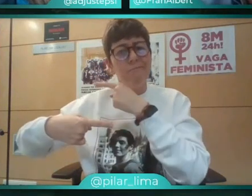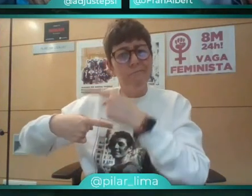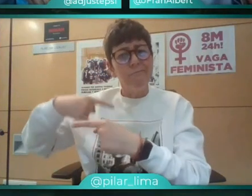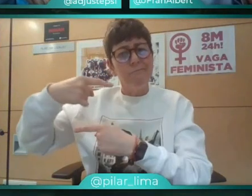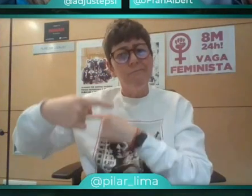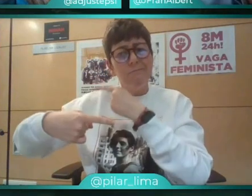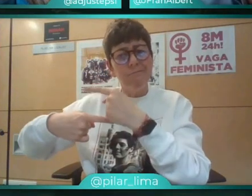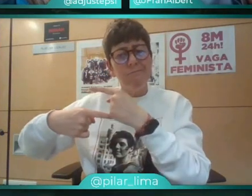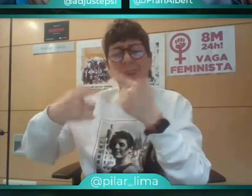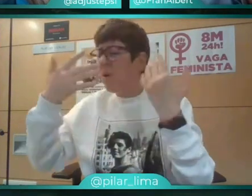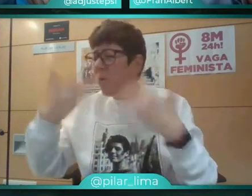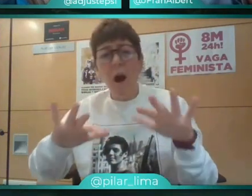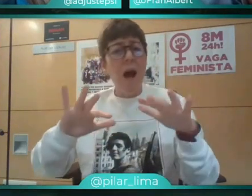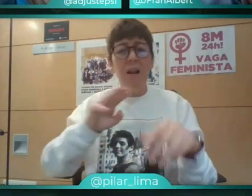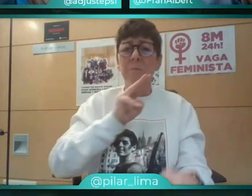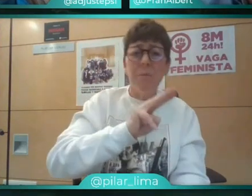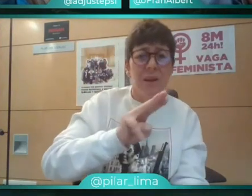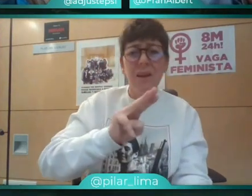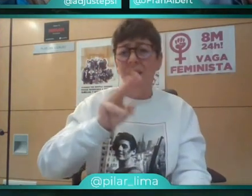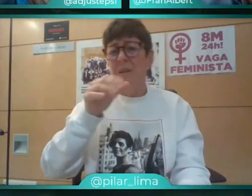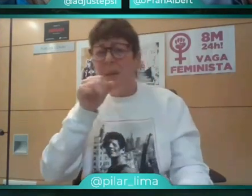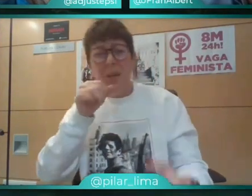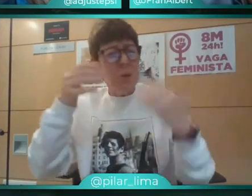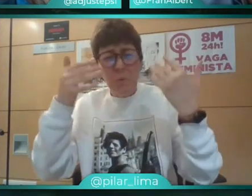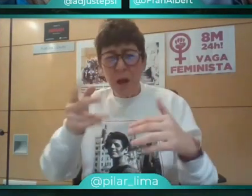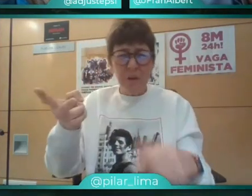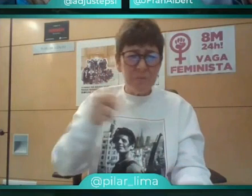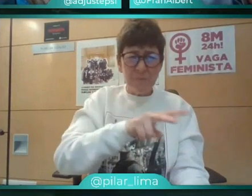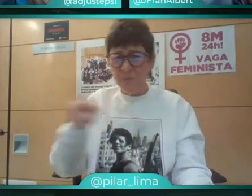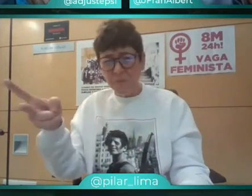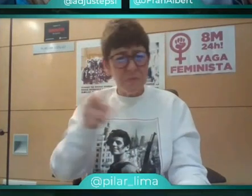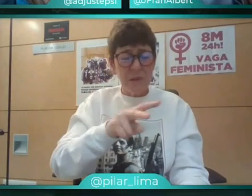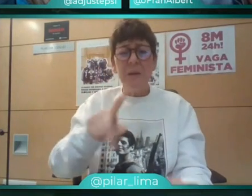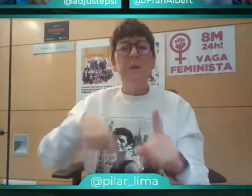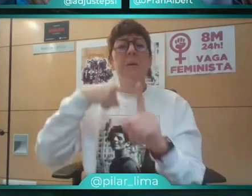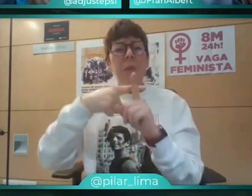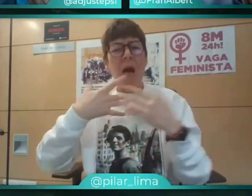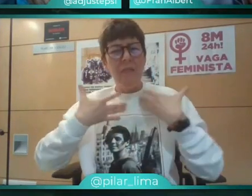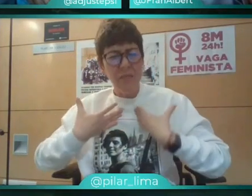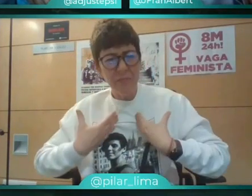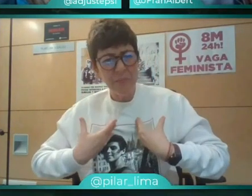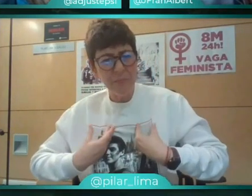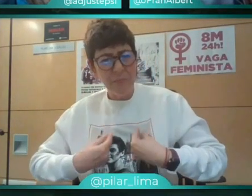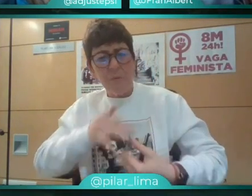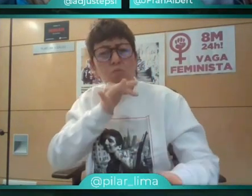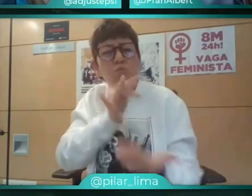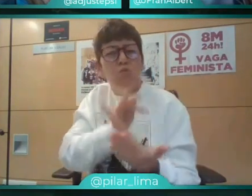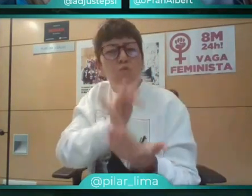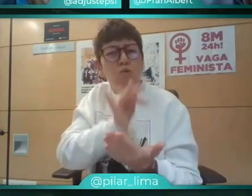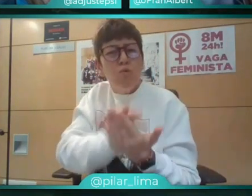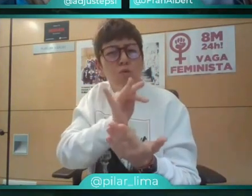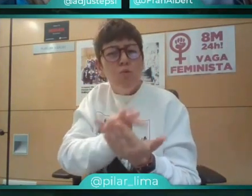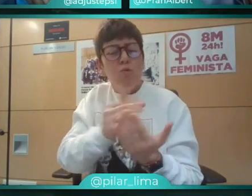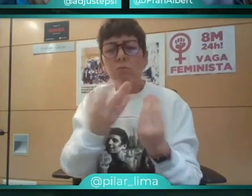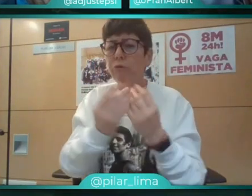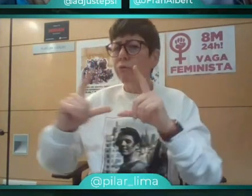a los gobiernos uno tras otro y da igual que gobernara el partido popular el psoe indistintamente y